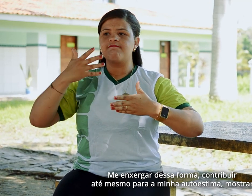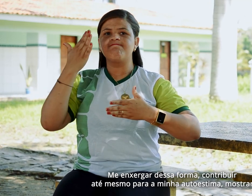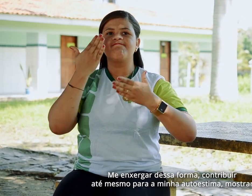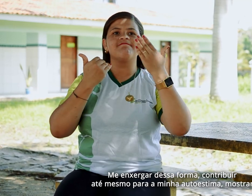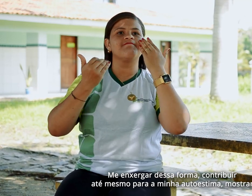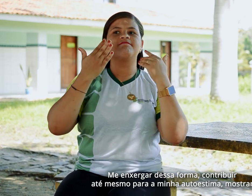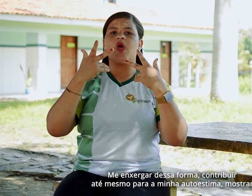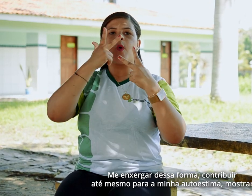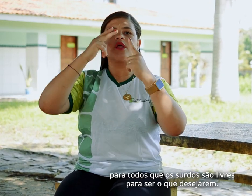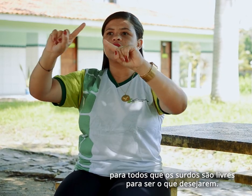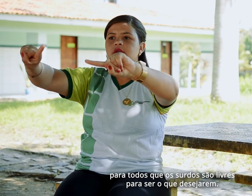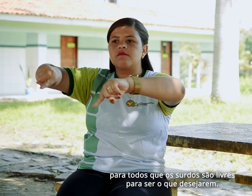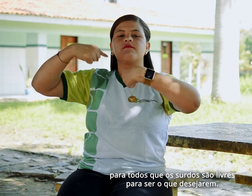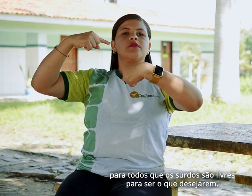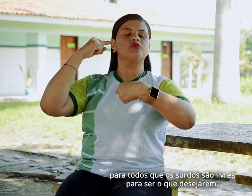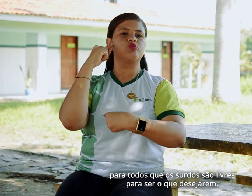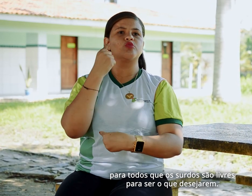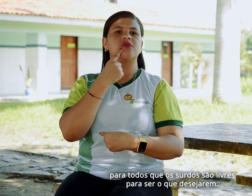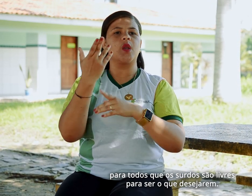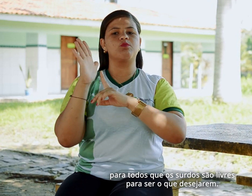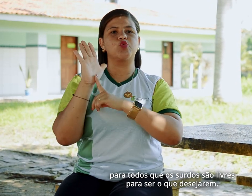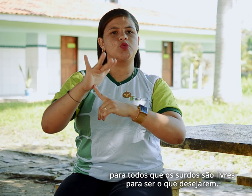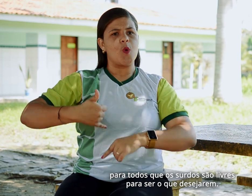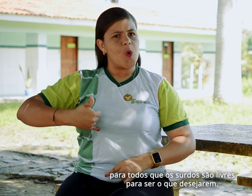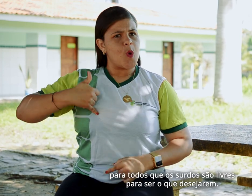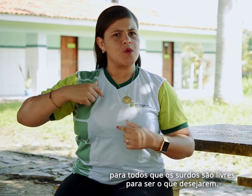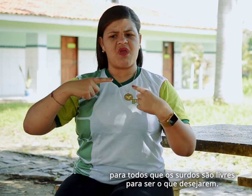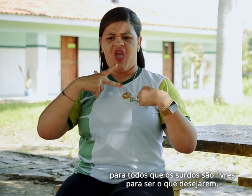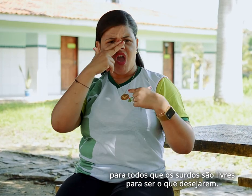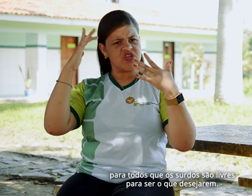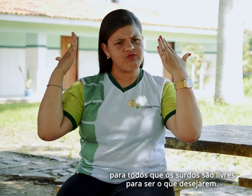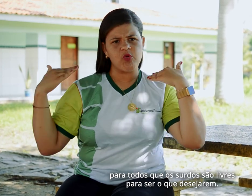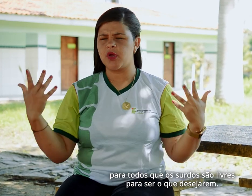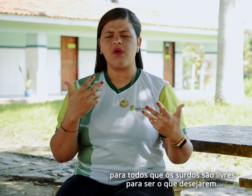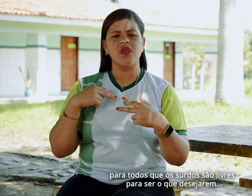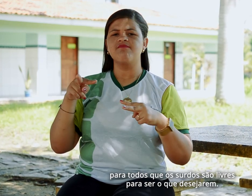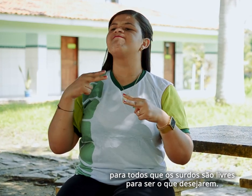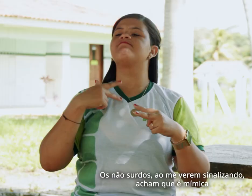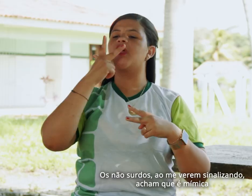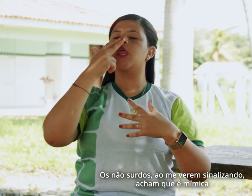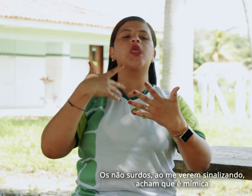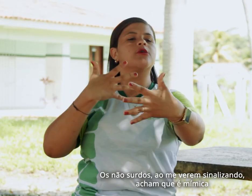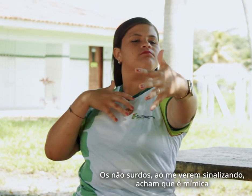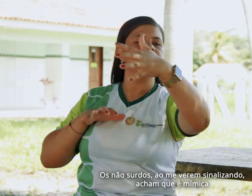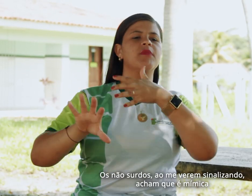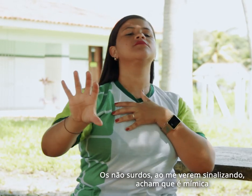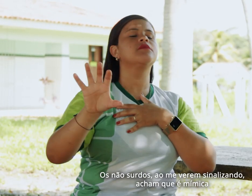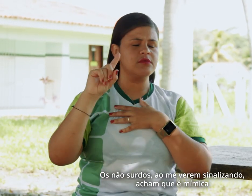autoestima. Mostrar para todos que os surdos são livres para ser o que desejarem. Os não surdos, ao